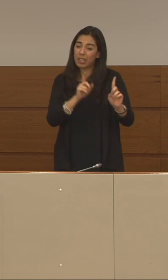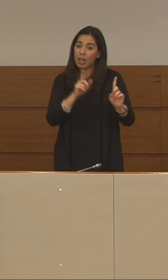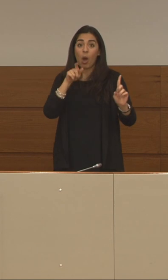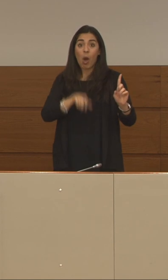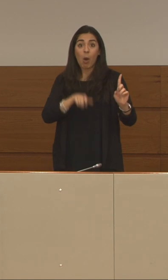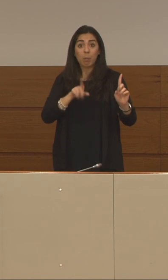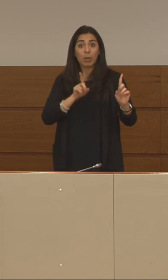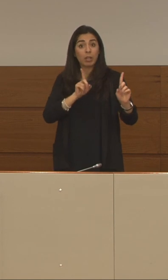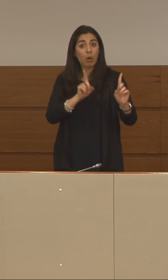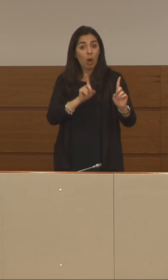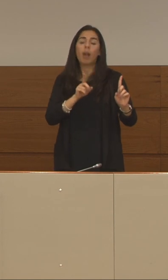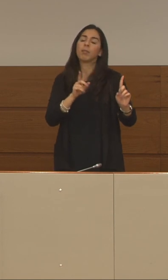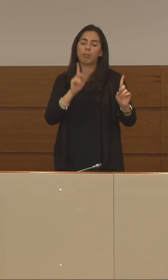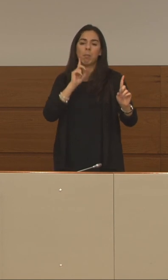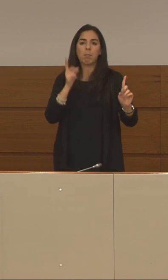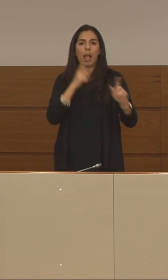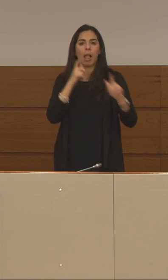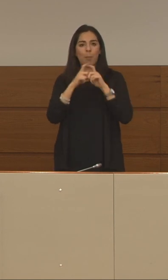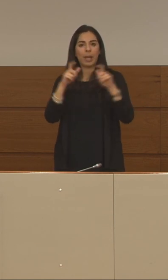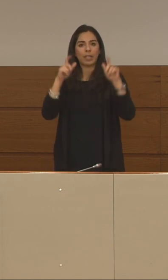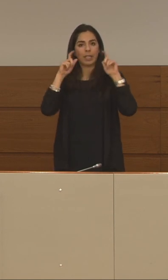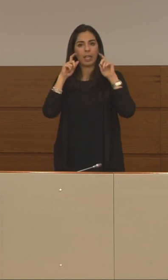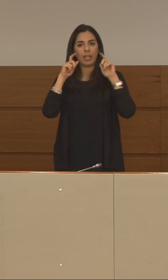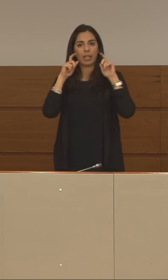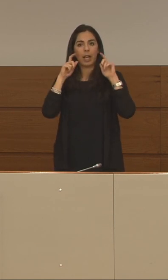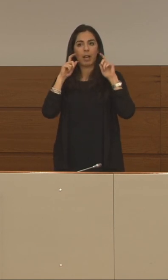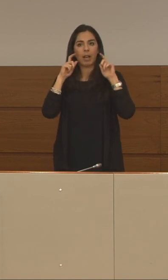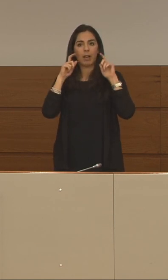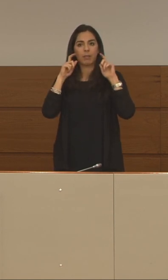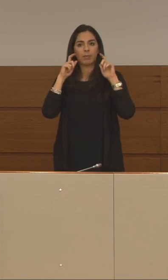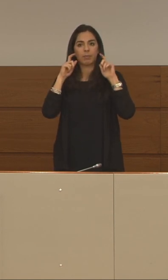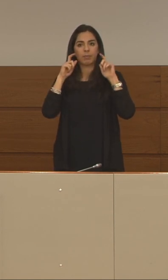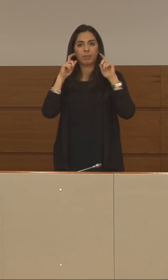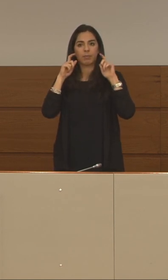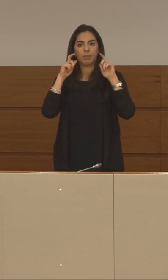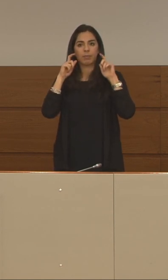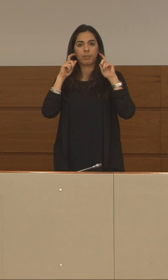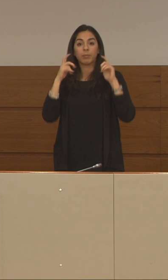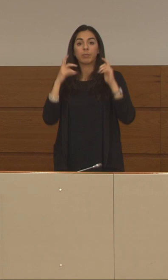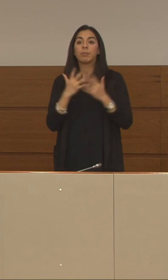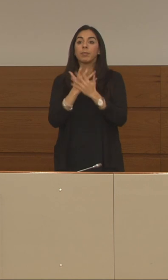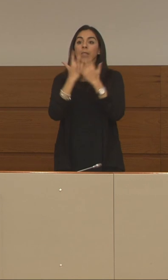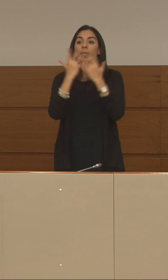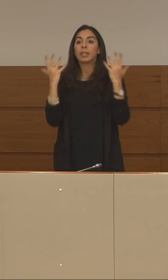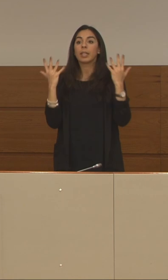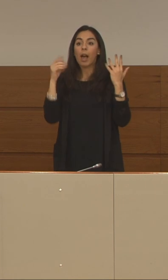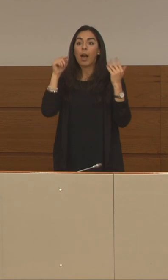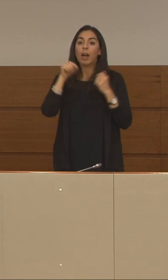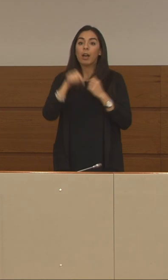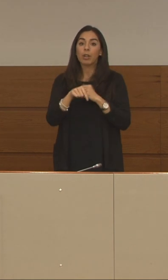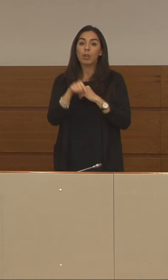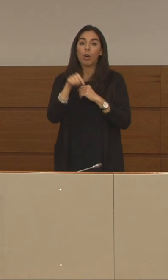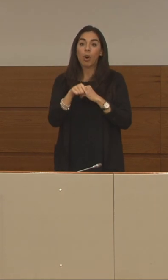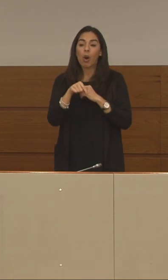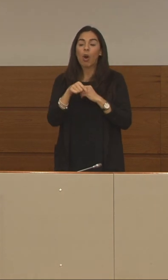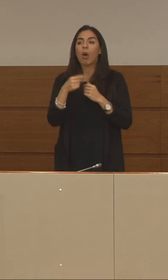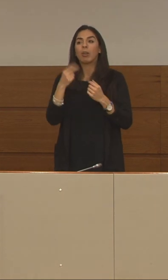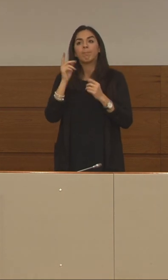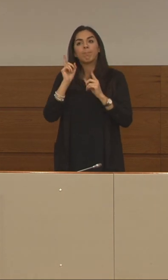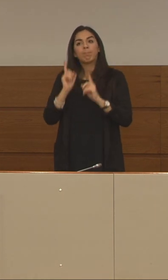raccomandato l'uso della mascherina ovviamente tutto è anche rimesso alle valutazioni dei medici